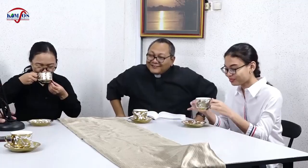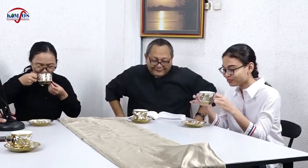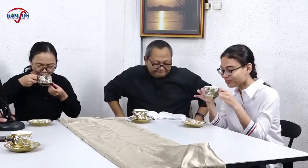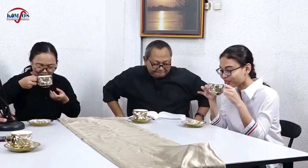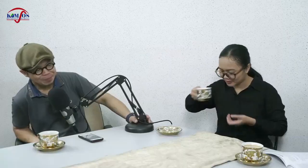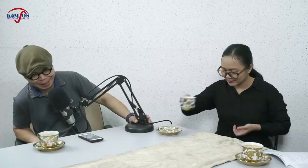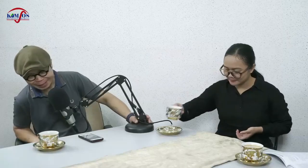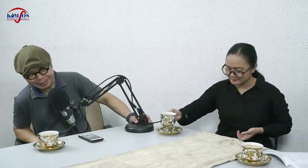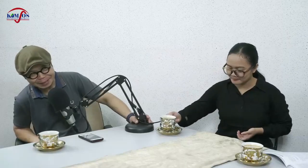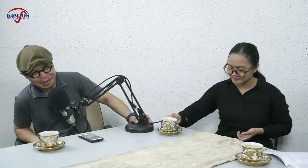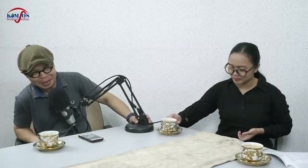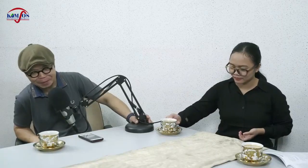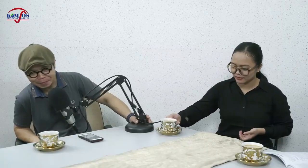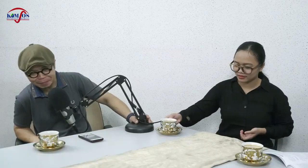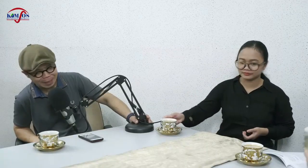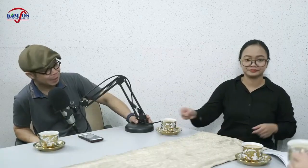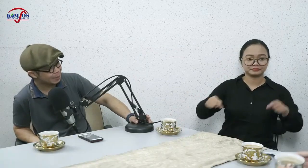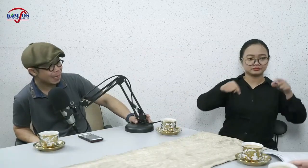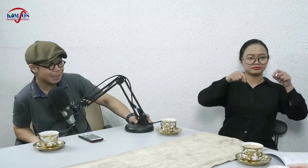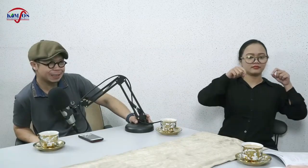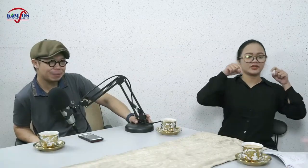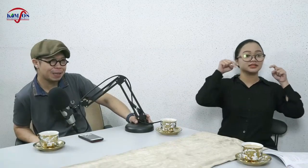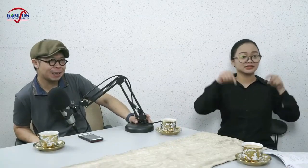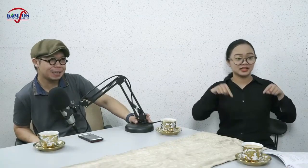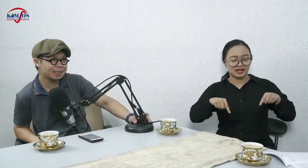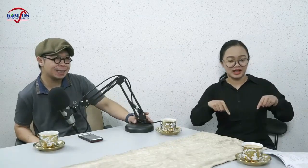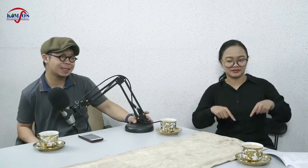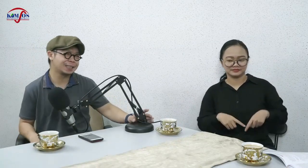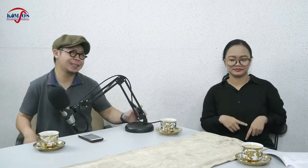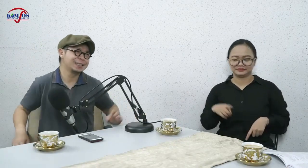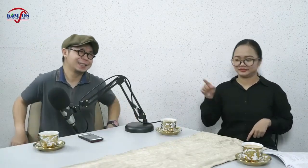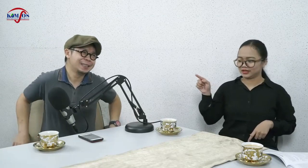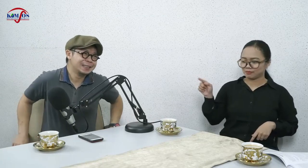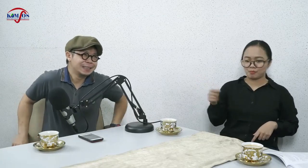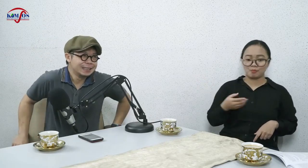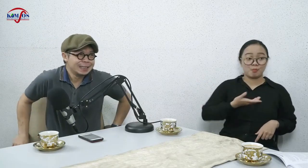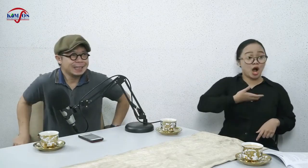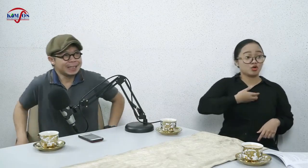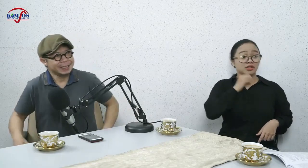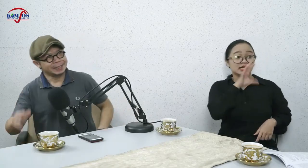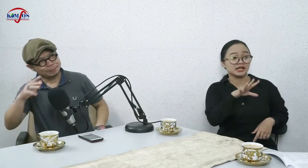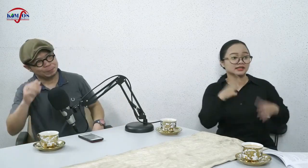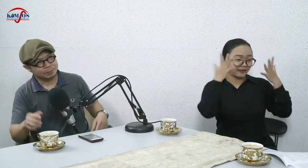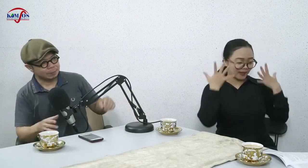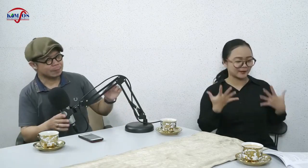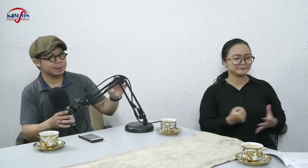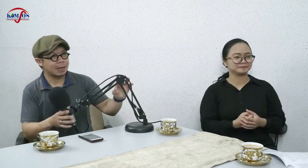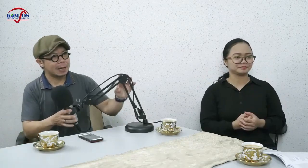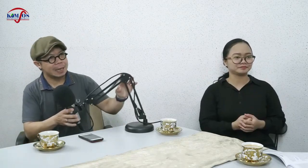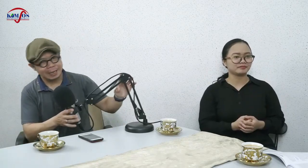sekarang Saya pengen tanya nih sama Kintan nih Intan